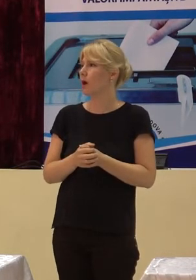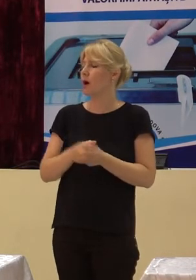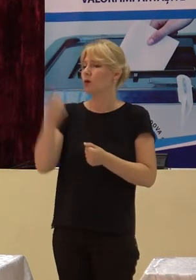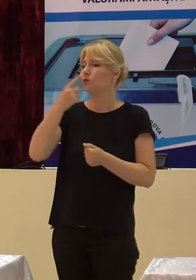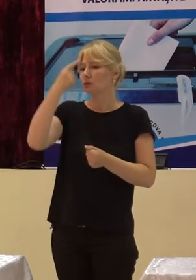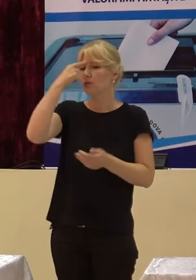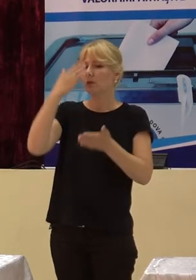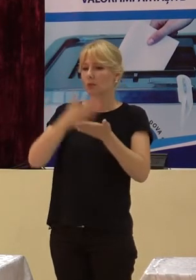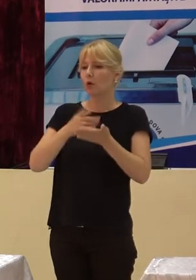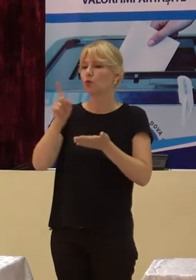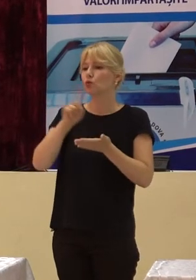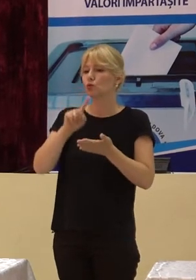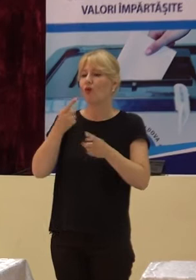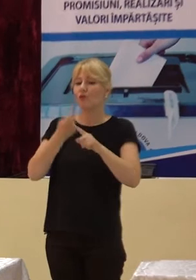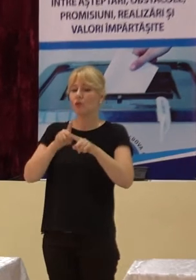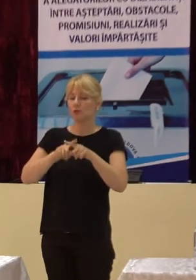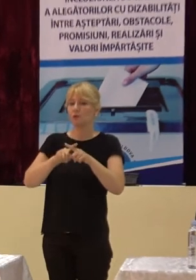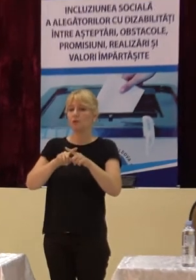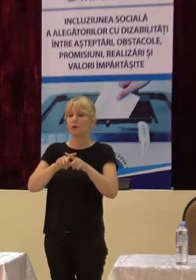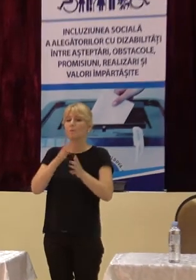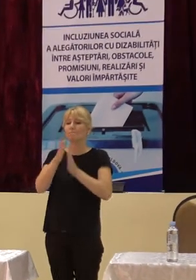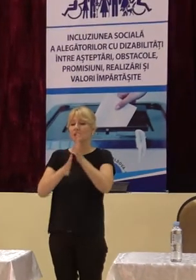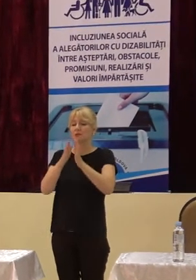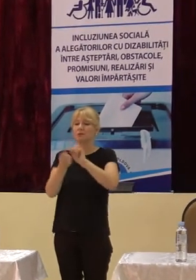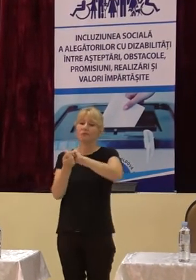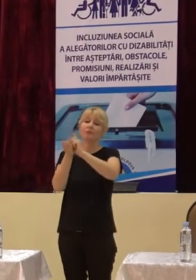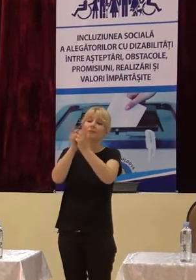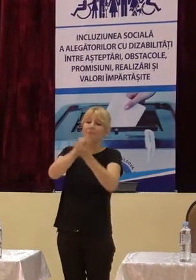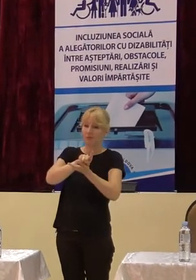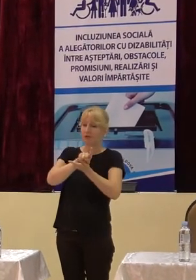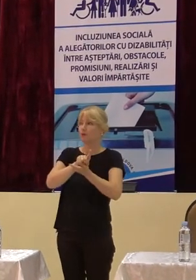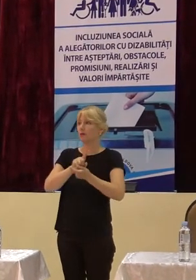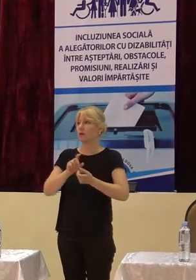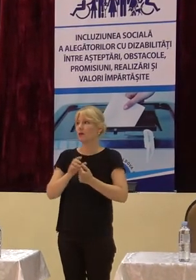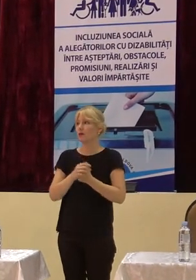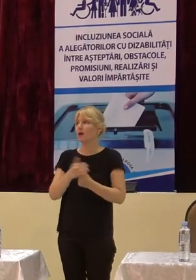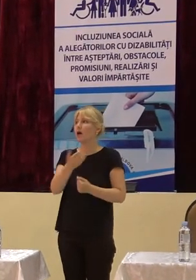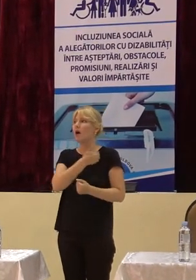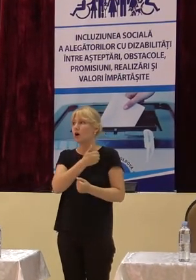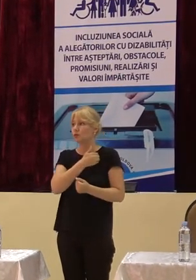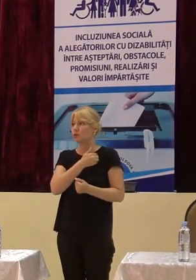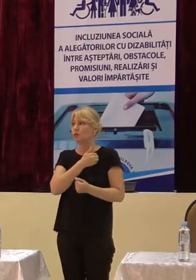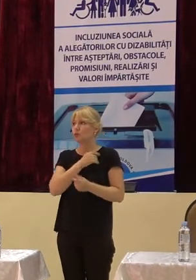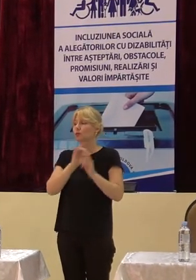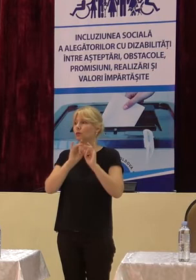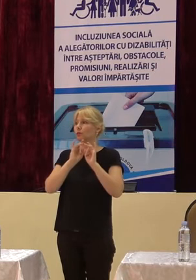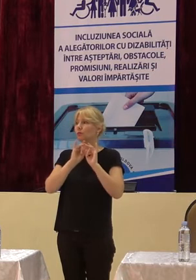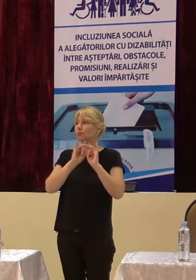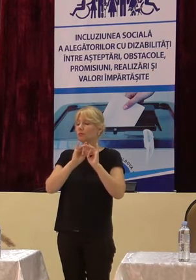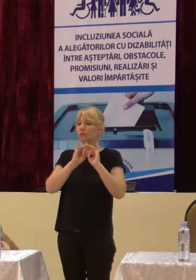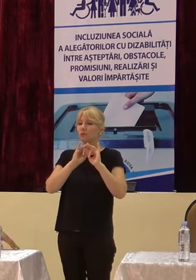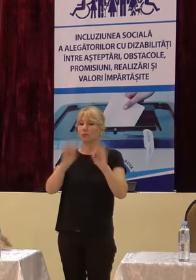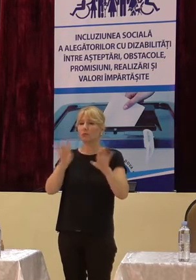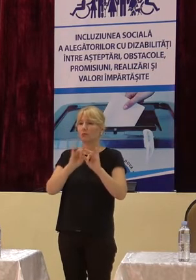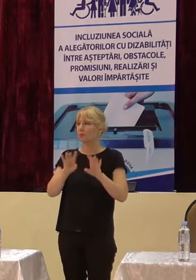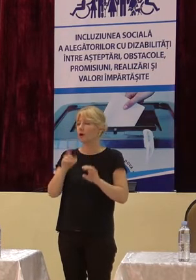că mesajul este tradus în limbaj mimico-gestual, Am să vă rog, dacă se poate, să